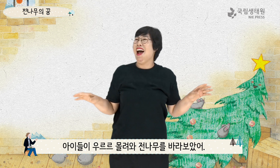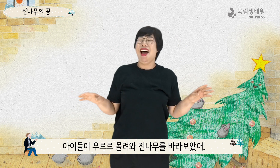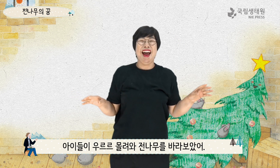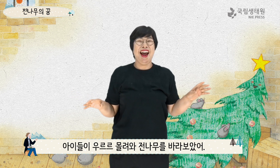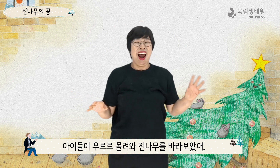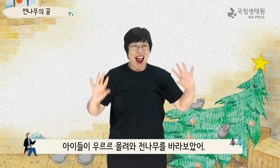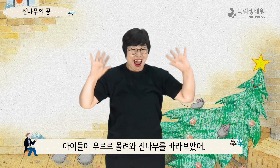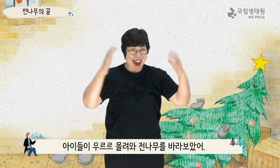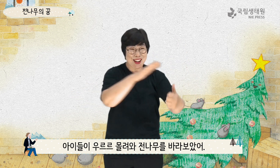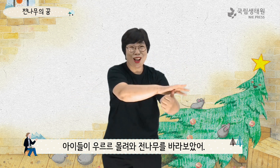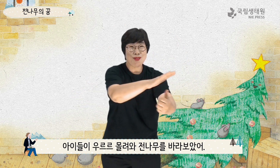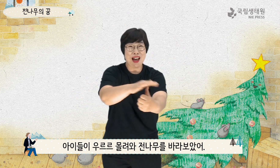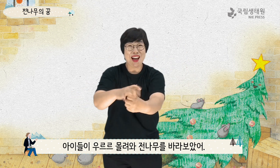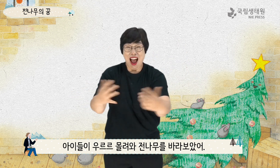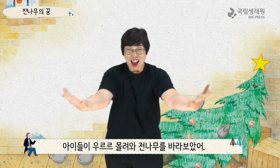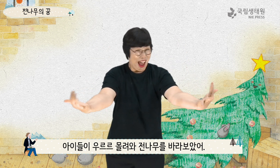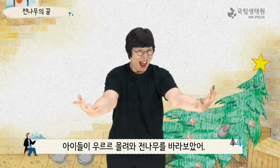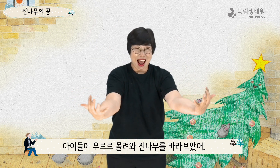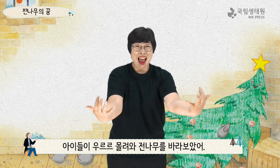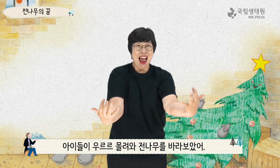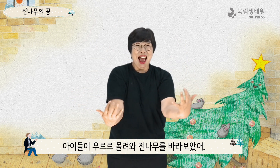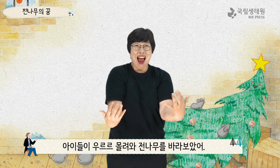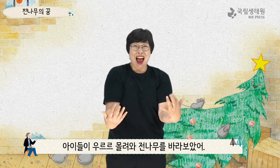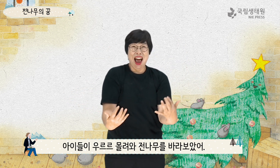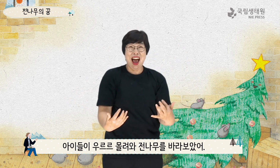아이들이 우르르 몰려와 전나무를 바라보았어.